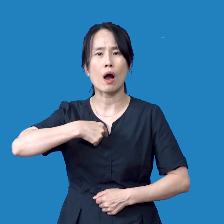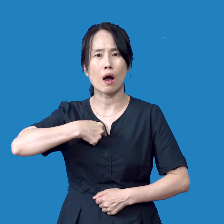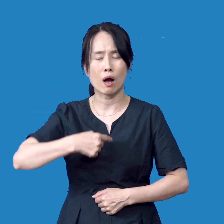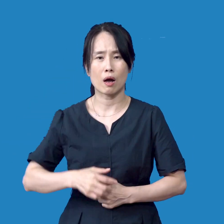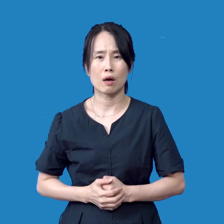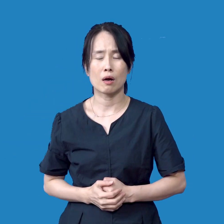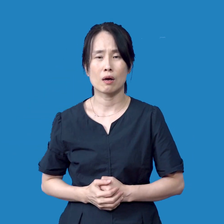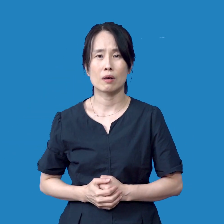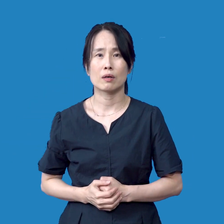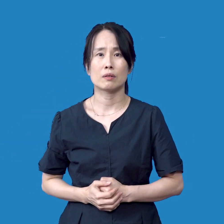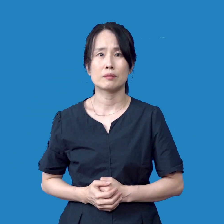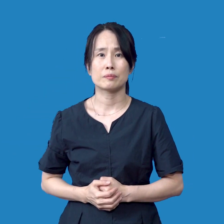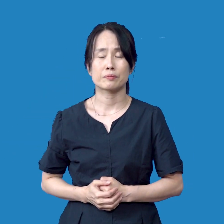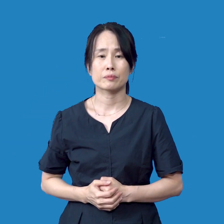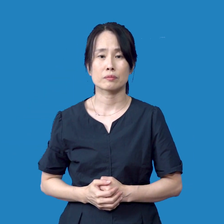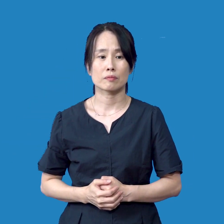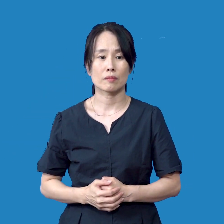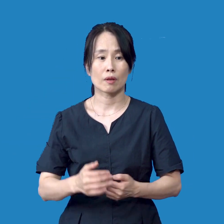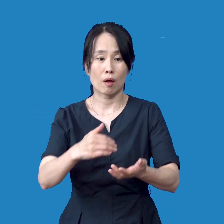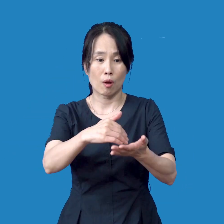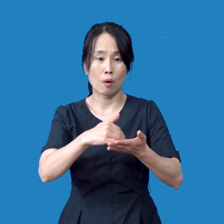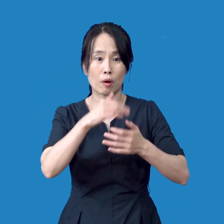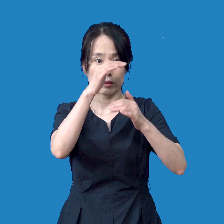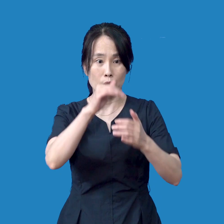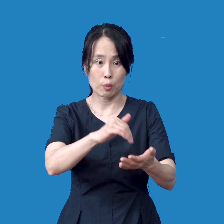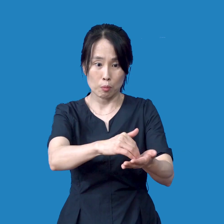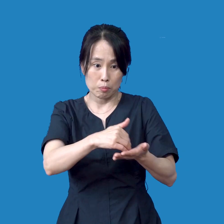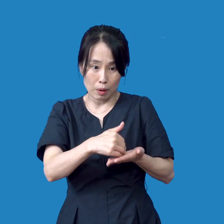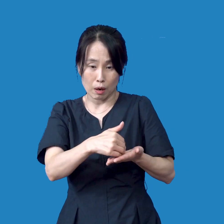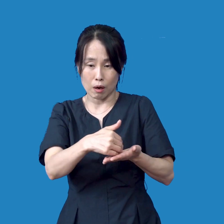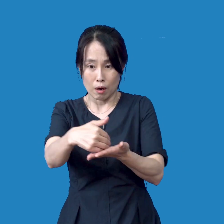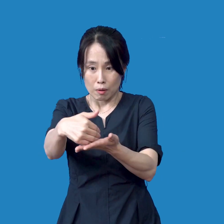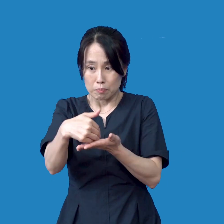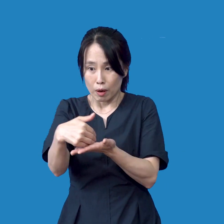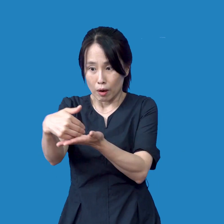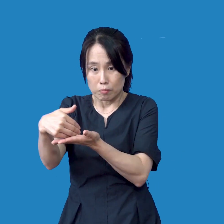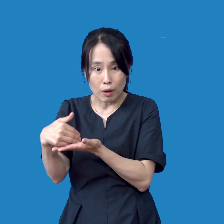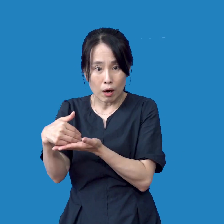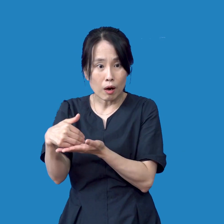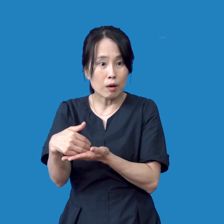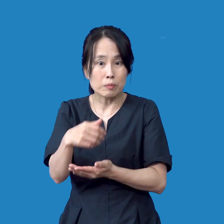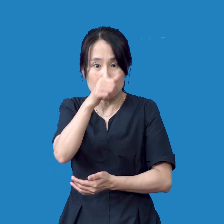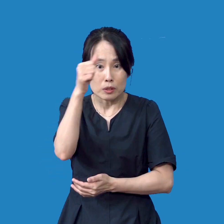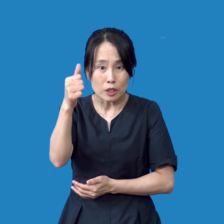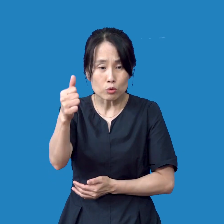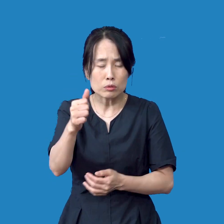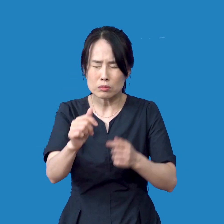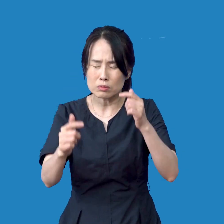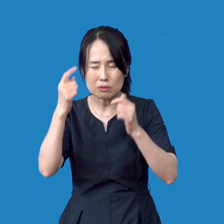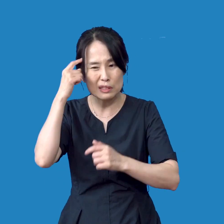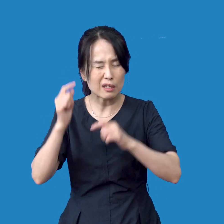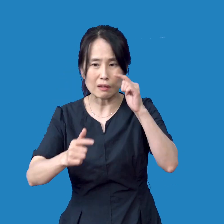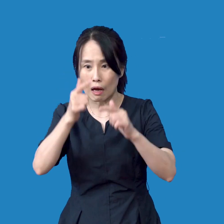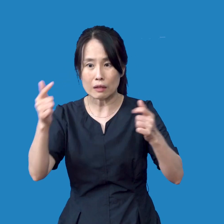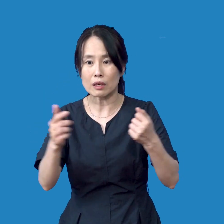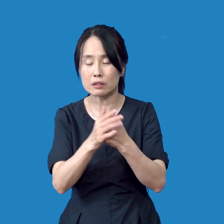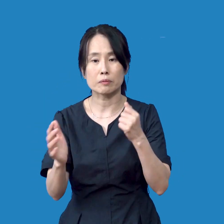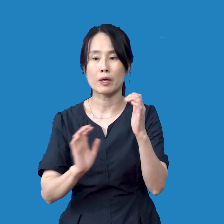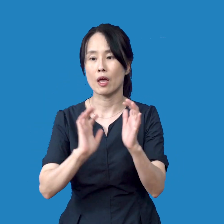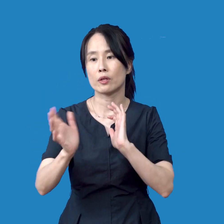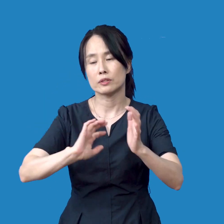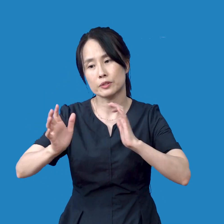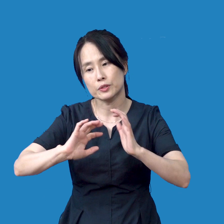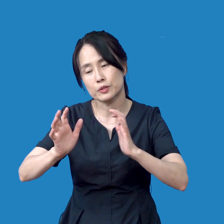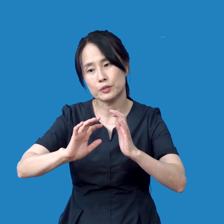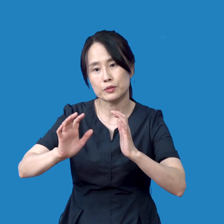모르겠습니다. 안건이 올라오면 생각이 다르고 의견이 다르기 때문에 토의를 하지요.